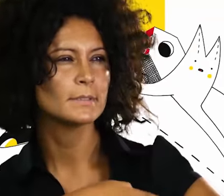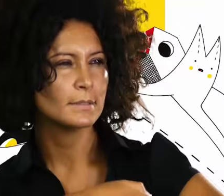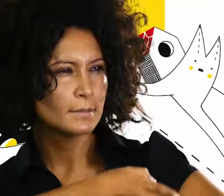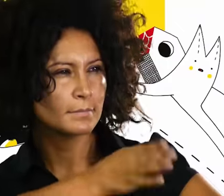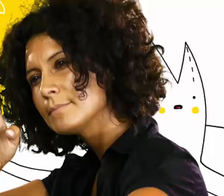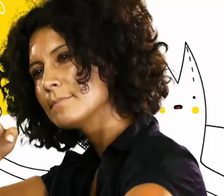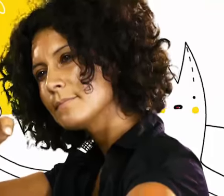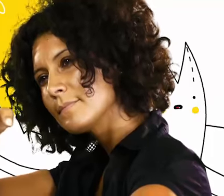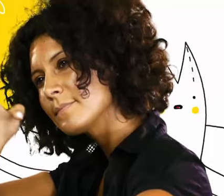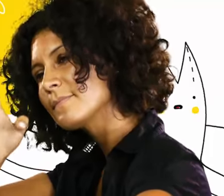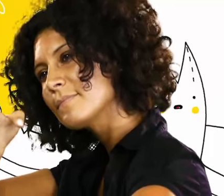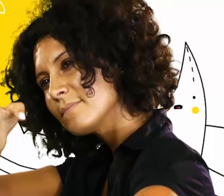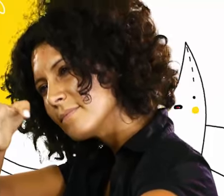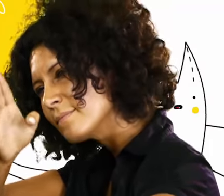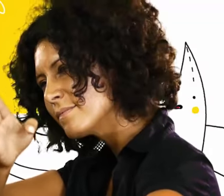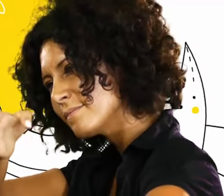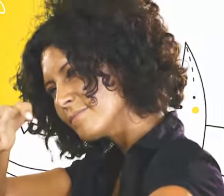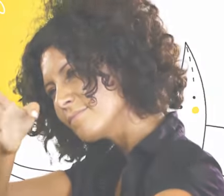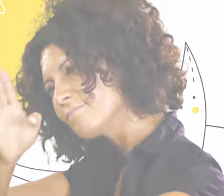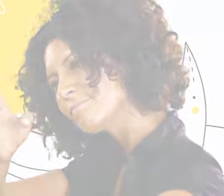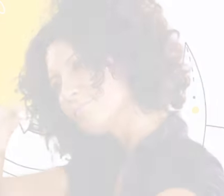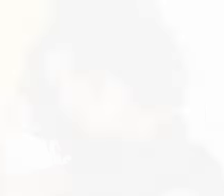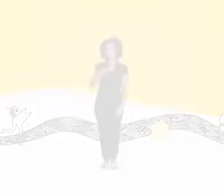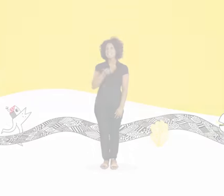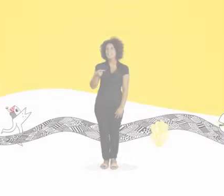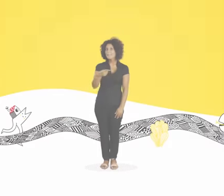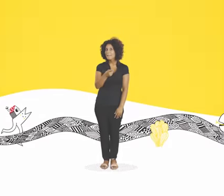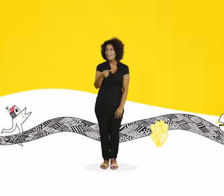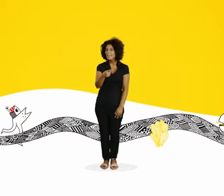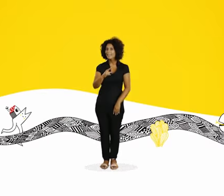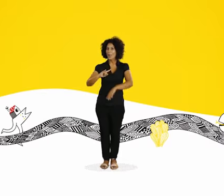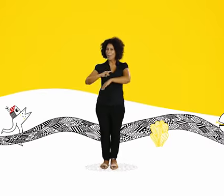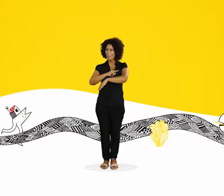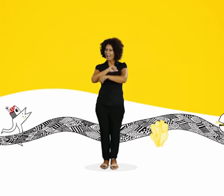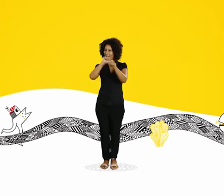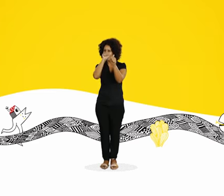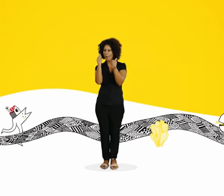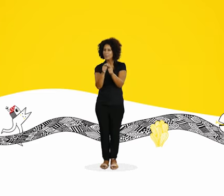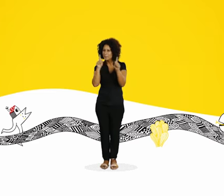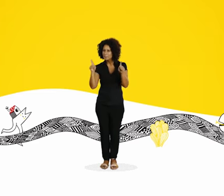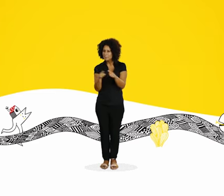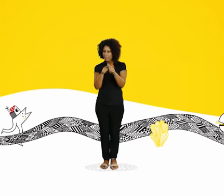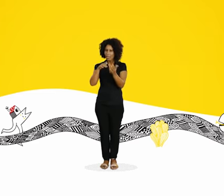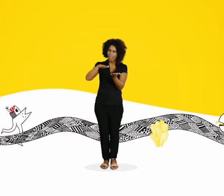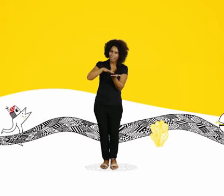e sempre avanti. Provò a fermarla anche Serpente, che come lei